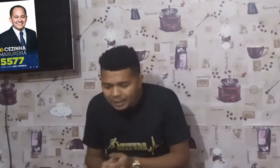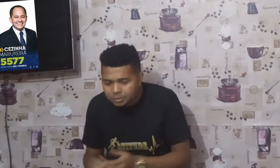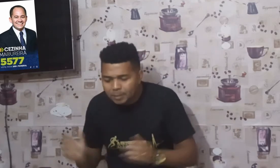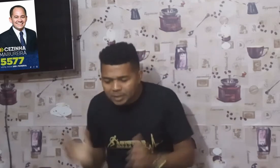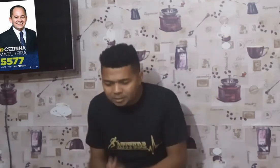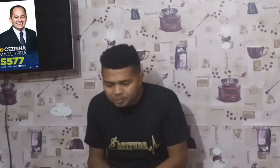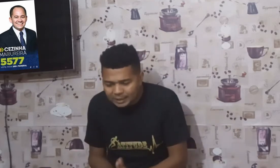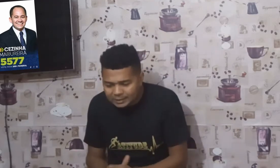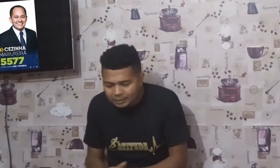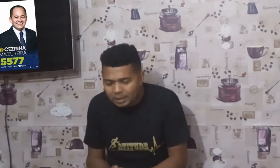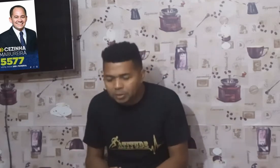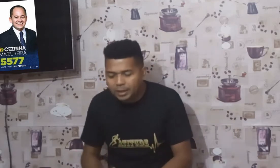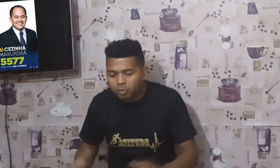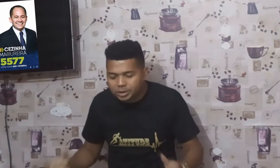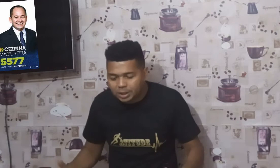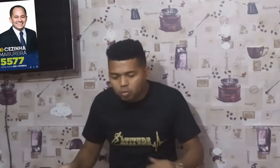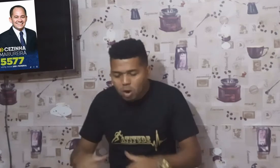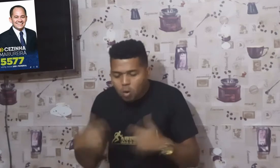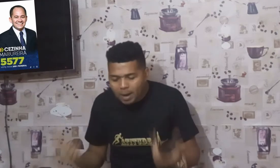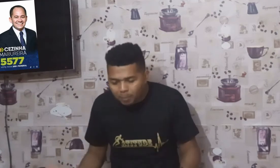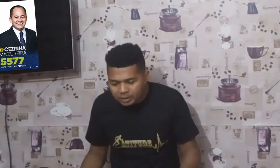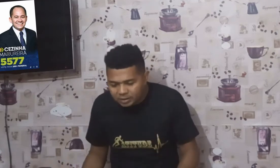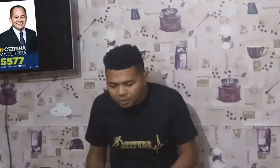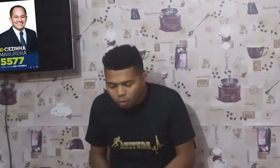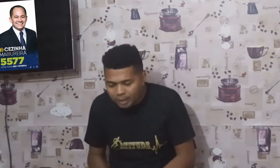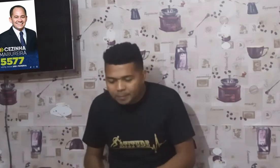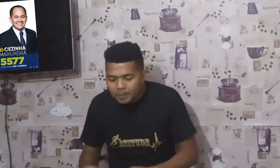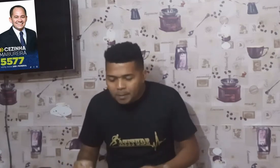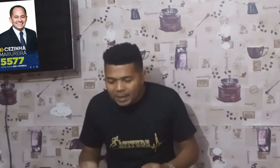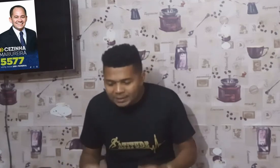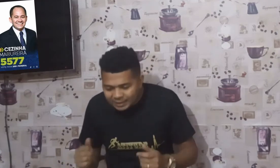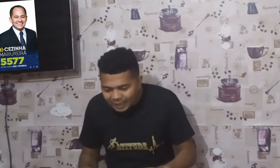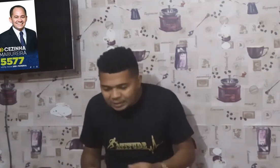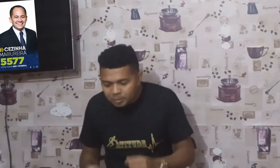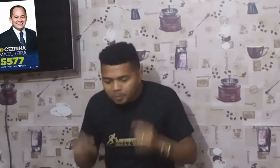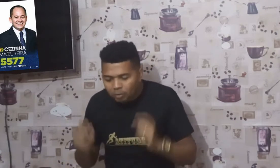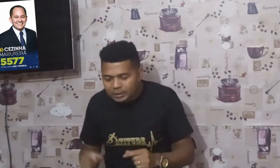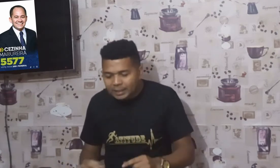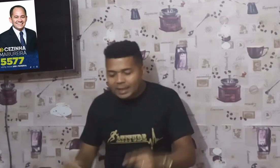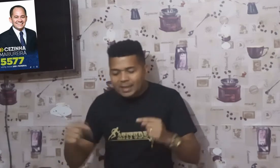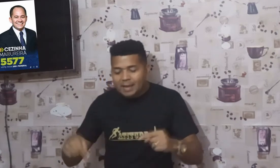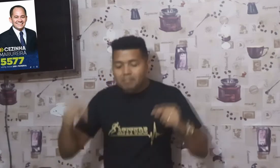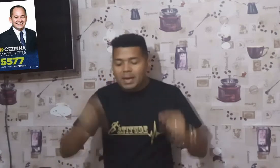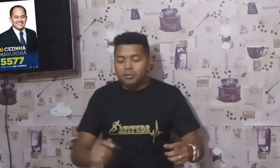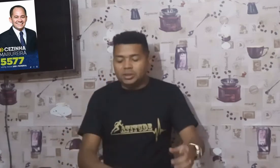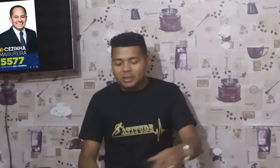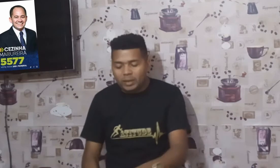gabinete do deputado Cezinha de Madureira conseguiu uma importância vitória para a cidade paulista, que tem menos de 50